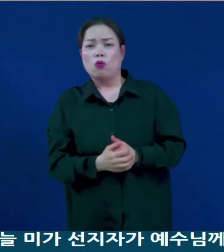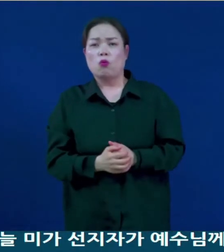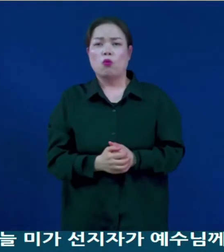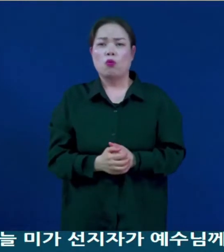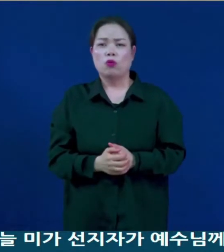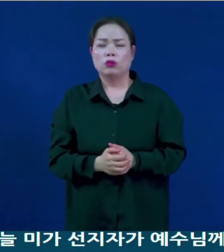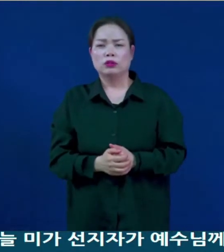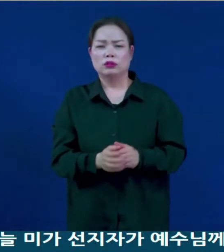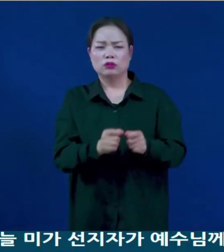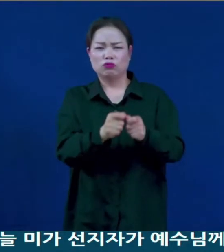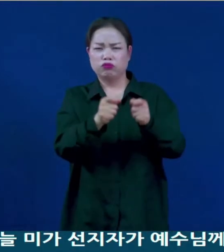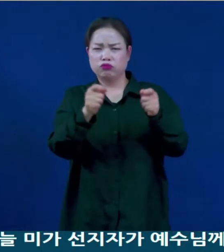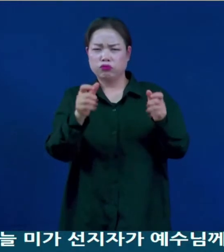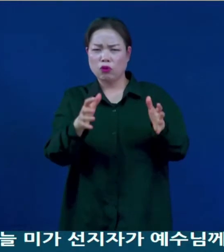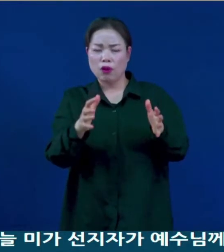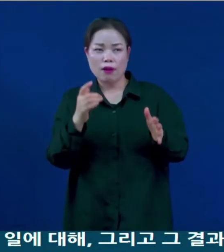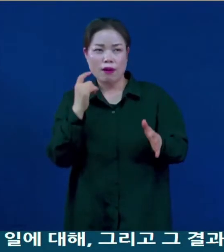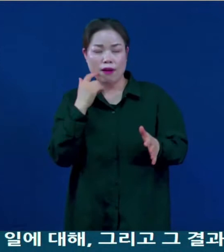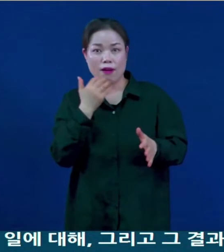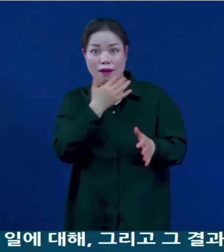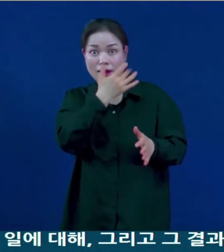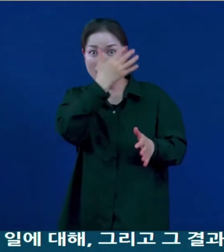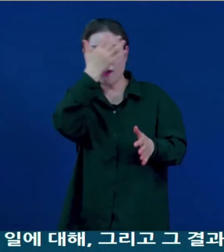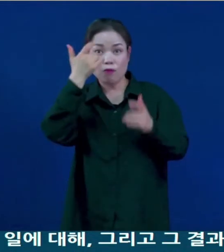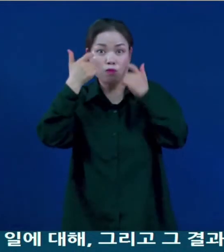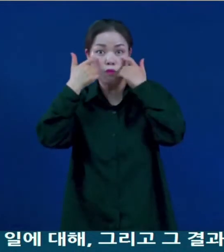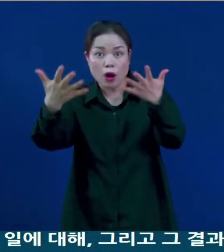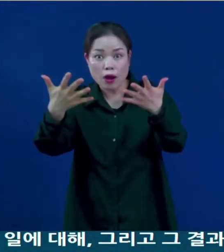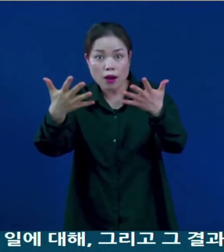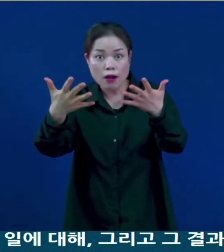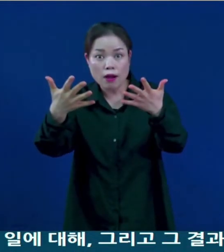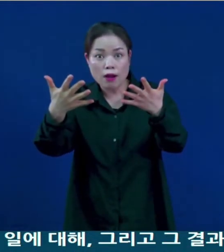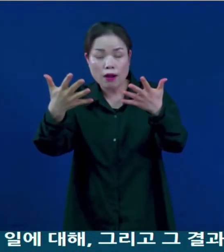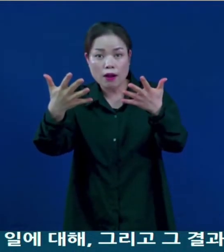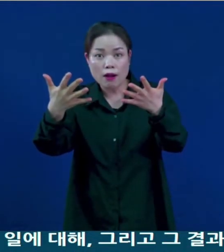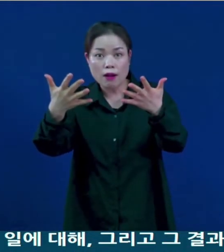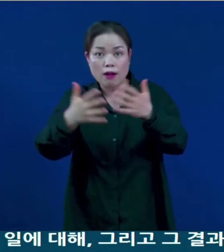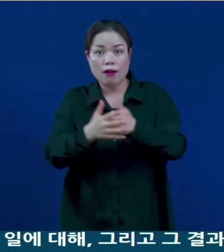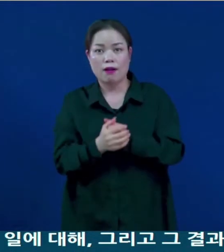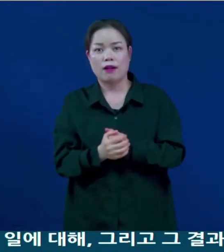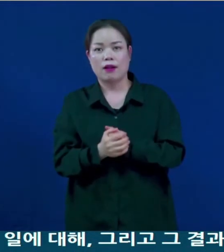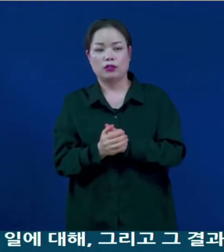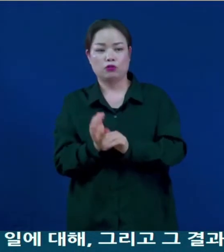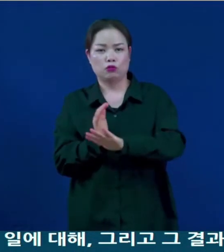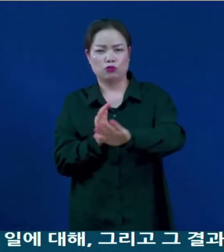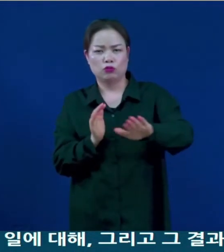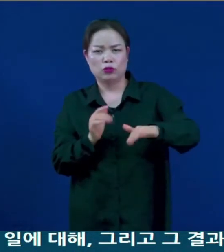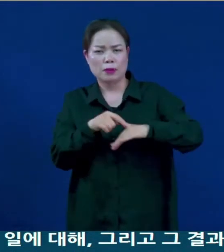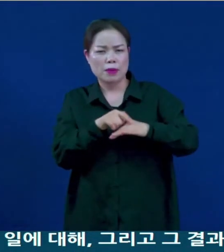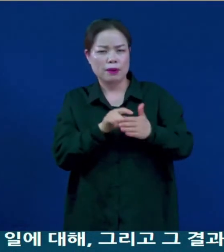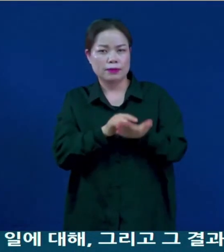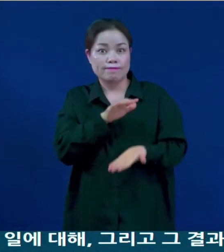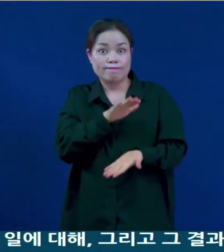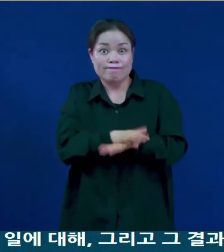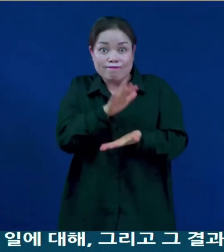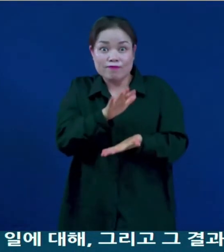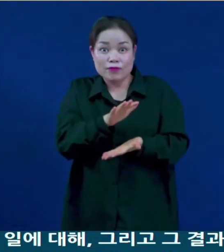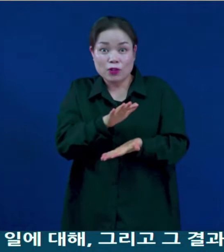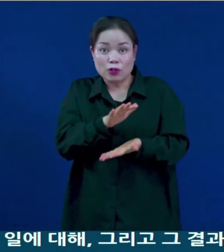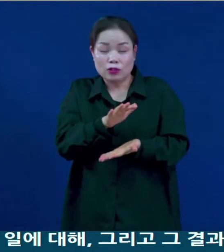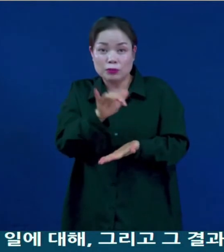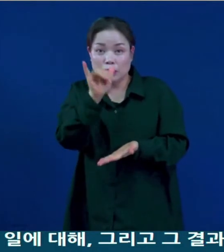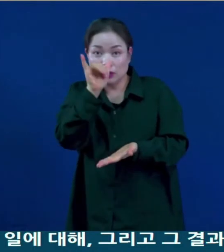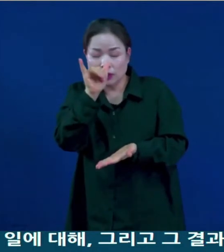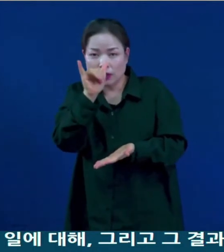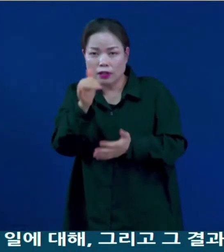어떻게 그토록 아름답게, 그리고 분명하게, 그리고 우리의 가슴을 뜨겁게